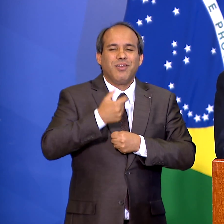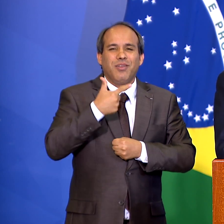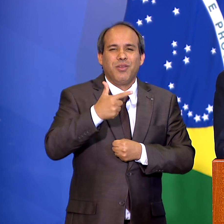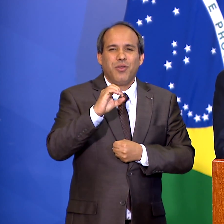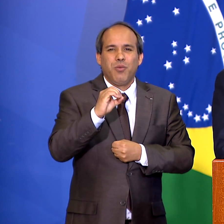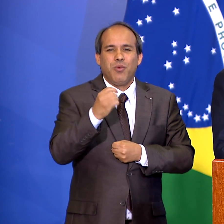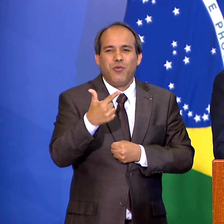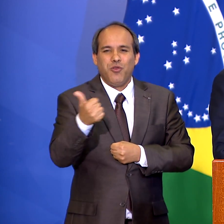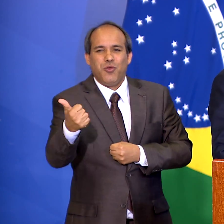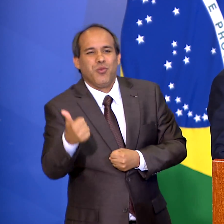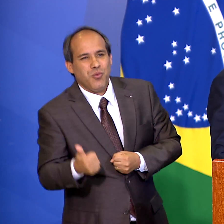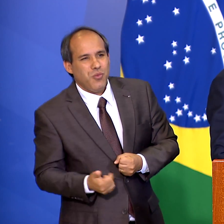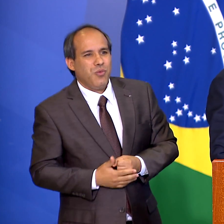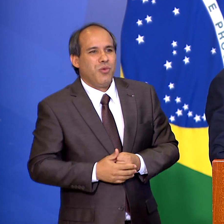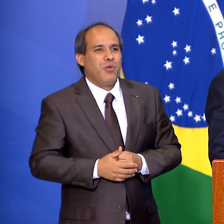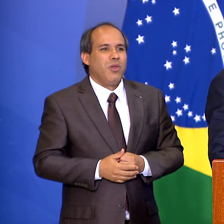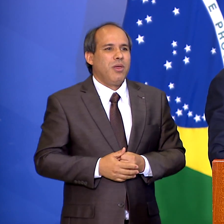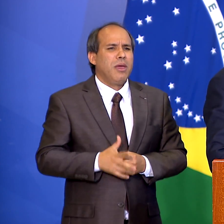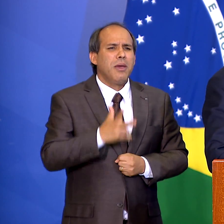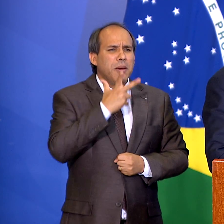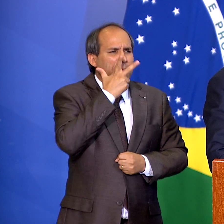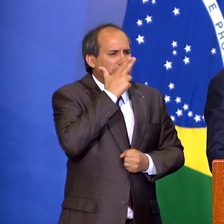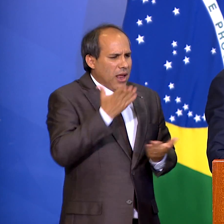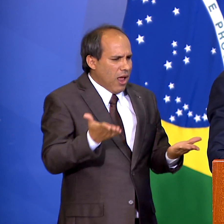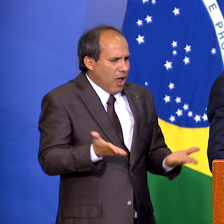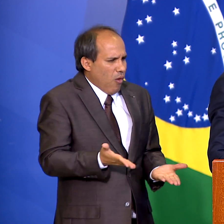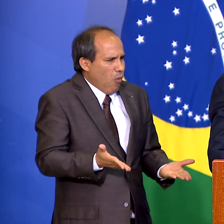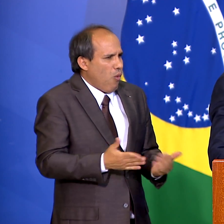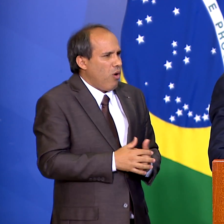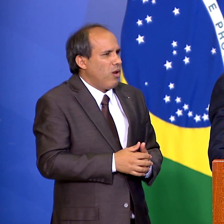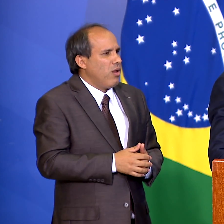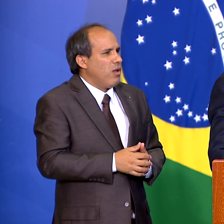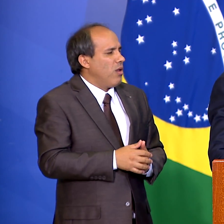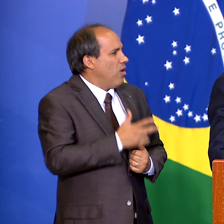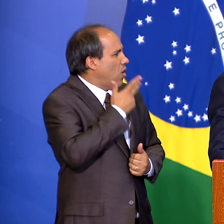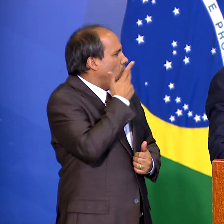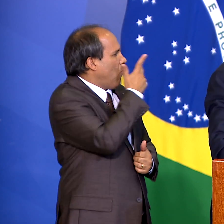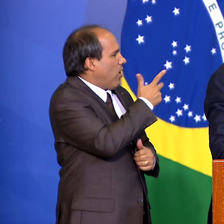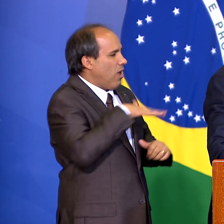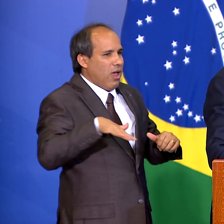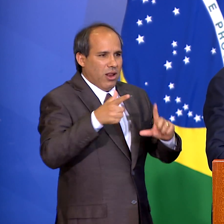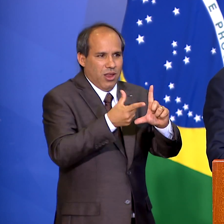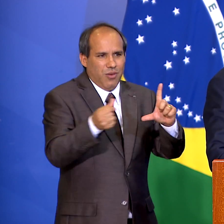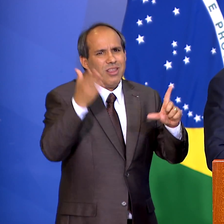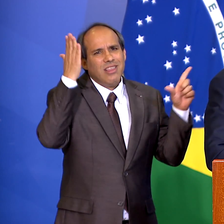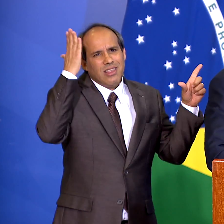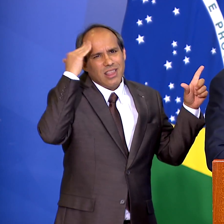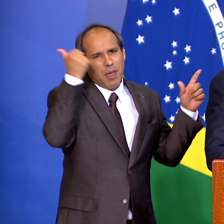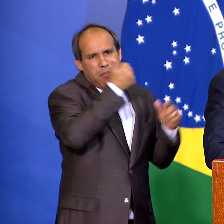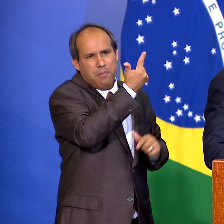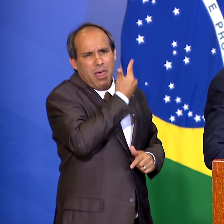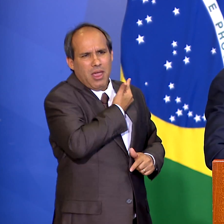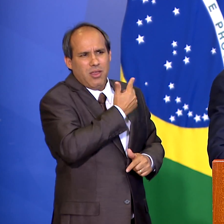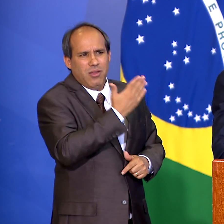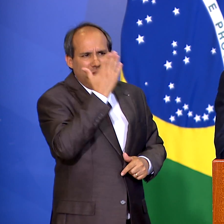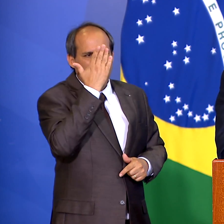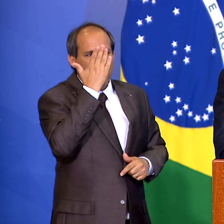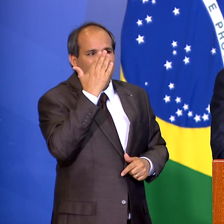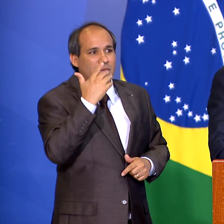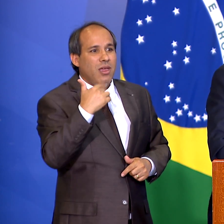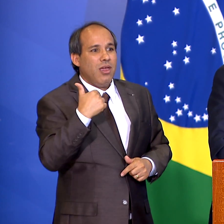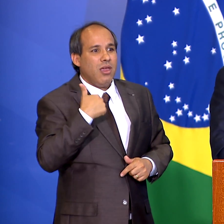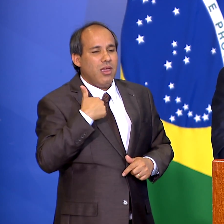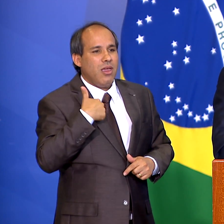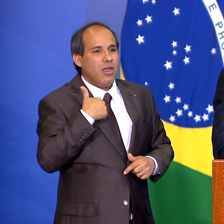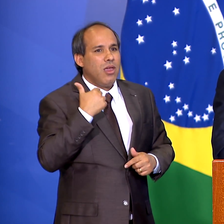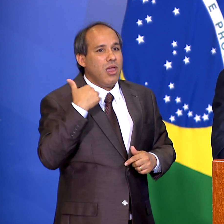estou de... Esse ano parece que entrou uma... Falar em economia, Paulo, você fala melhor do que eu, obviamente, né? Eu costumo dizer que eu entendo